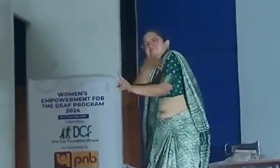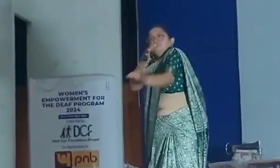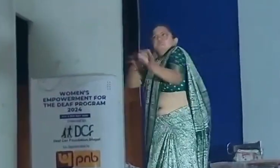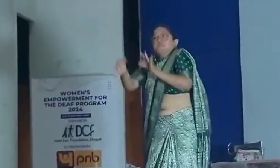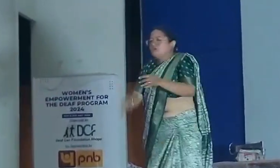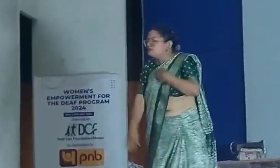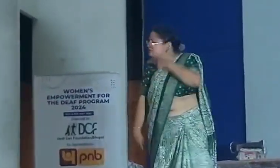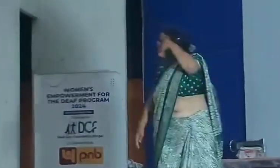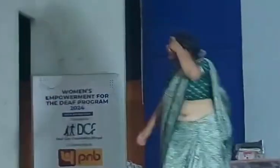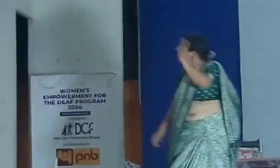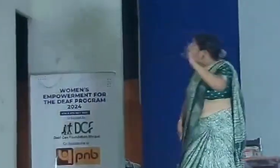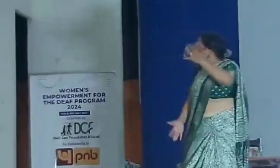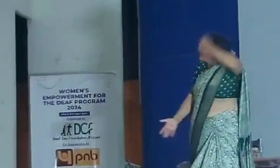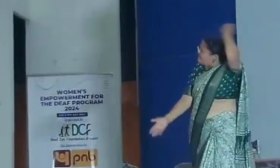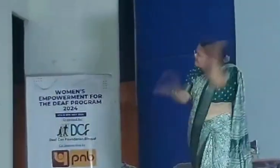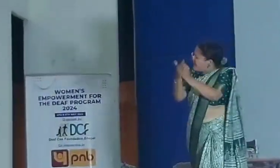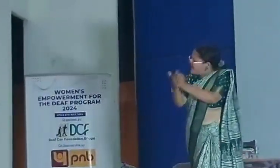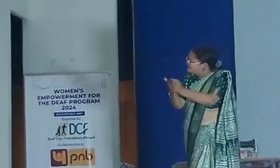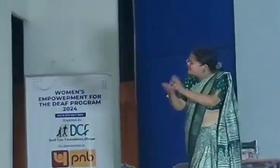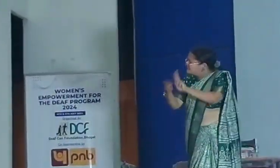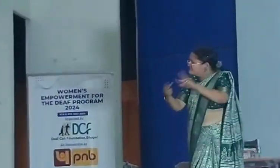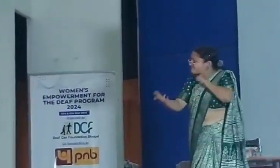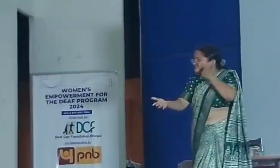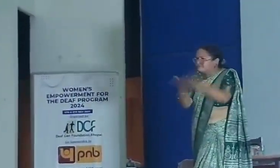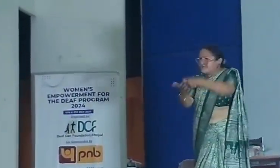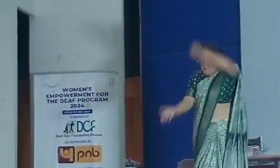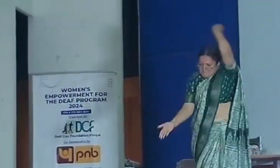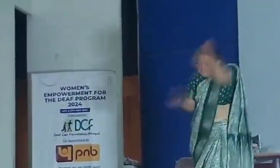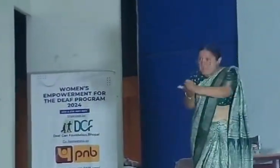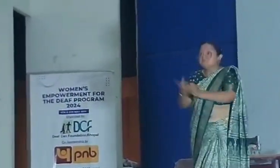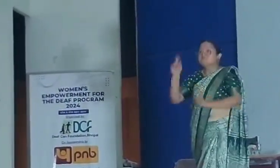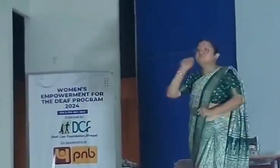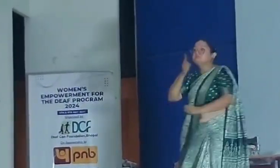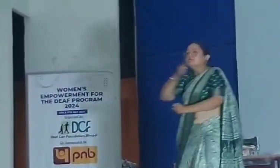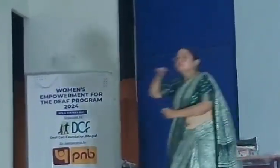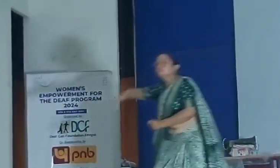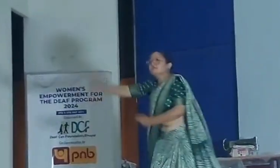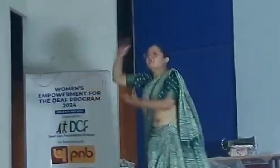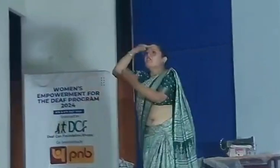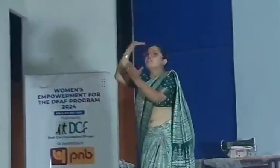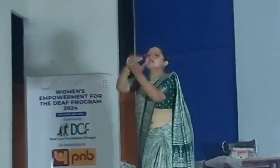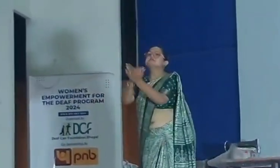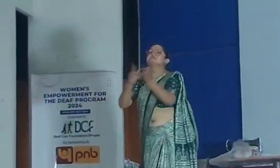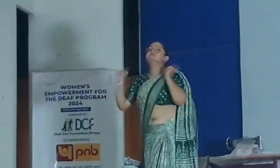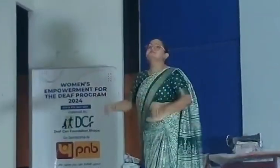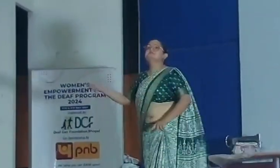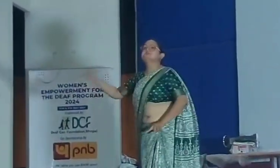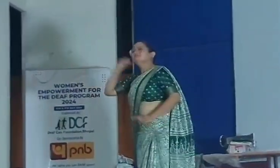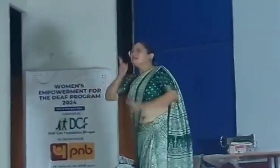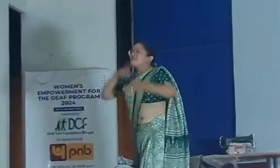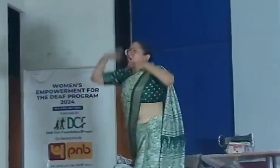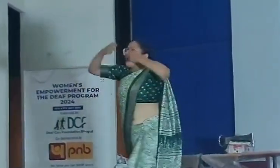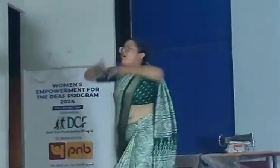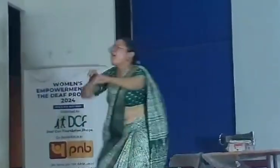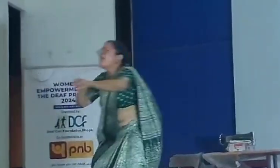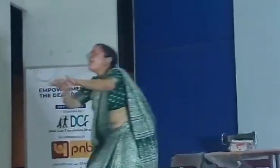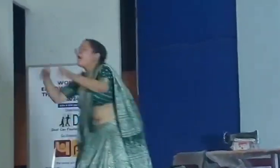ने काफी मतलब हमें पहला मुद्दा रहे थे, उन्होंने बोला कि नहीं, हमने बोला नहीं हमें एफ आई आर करनी है, ये डेफ पर्सन जो उसने मिस्टेक की उसको